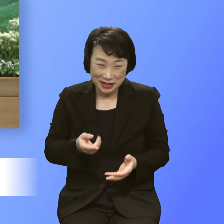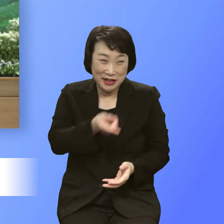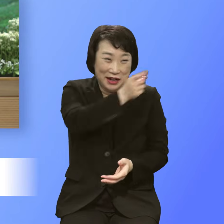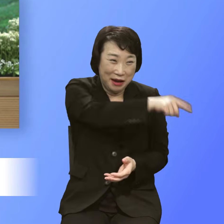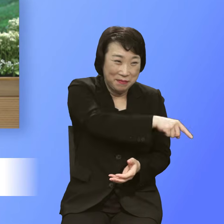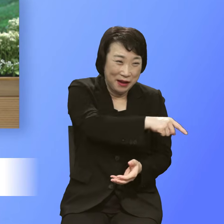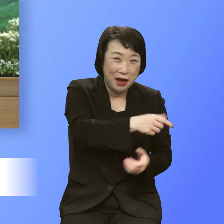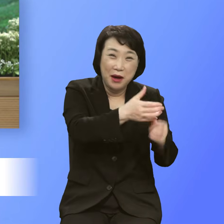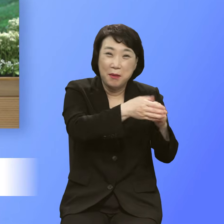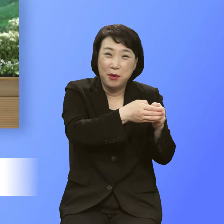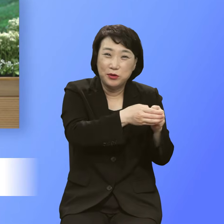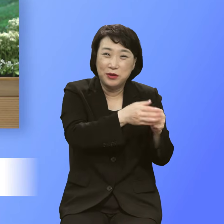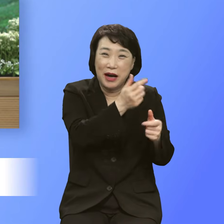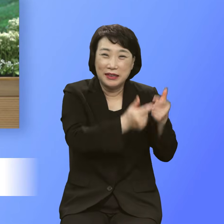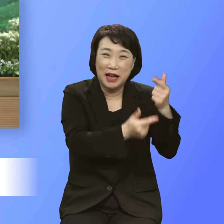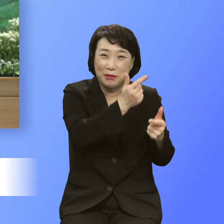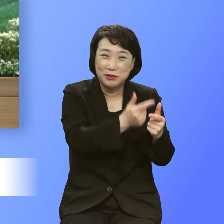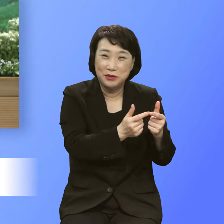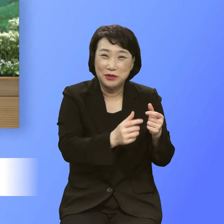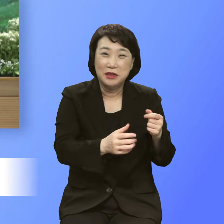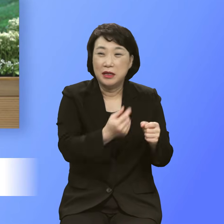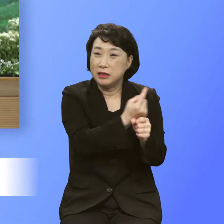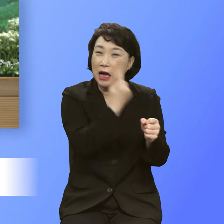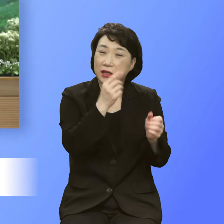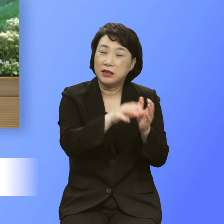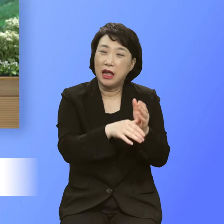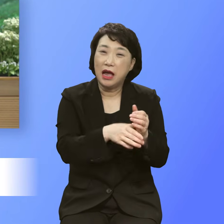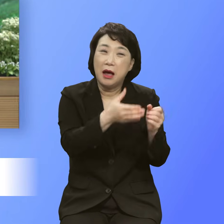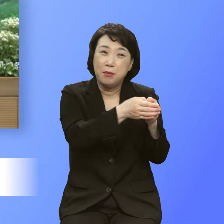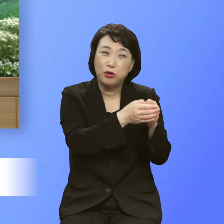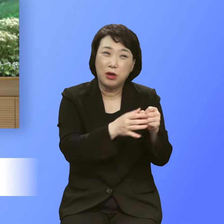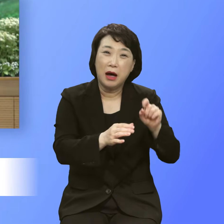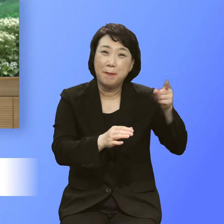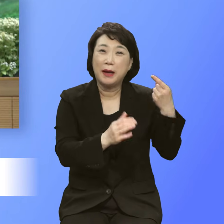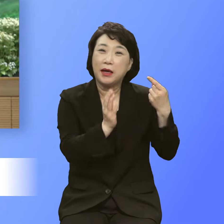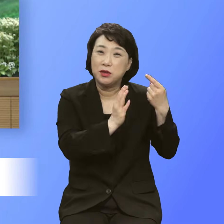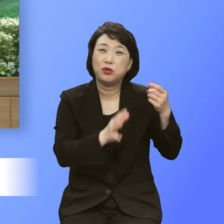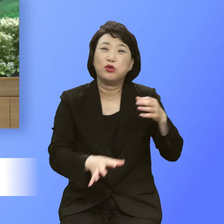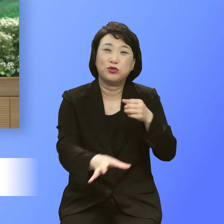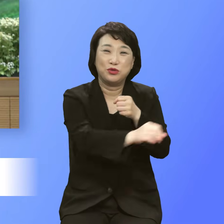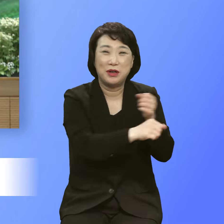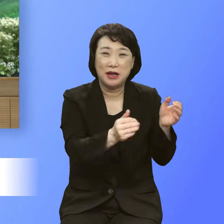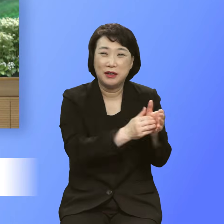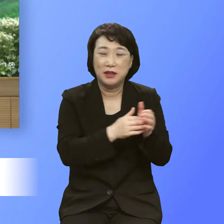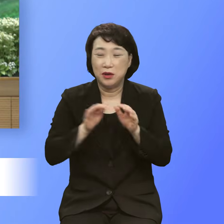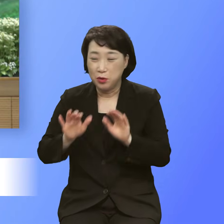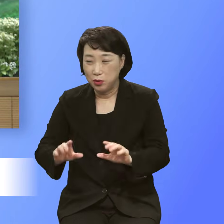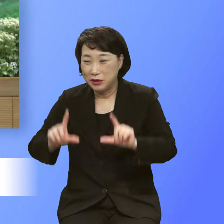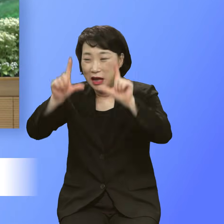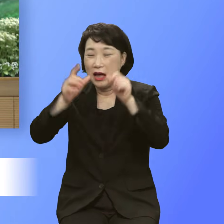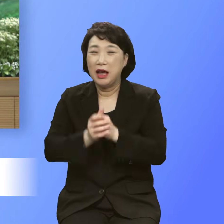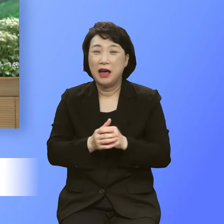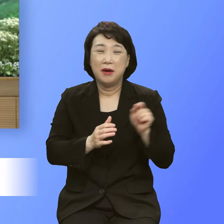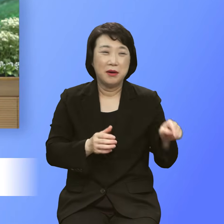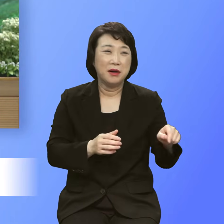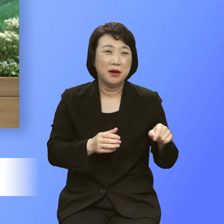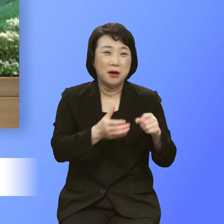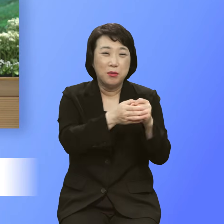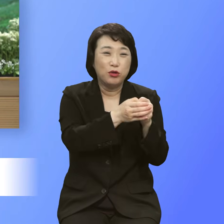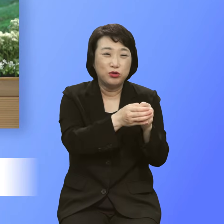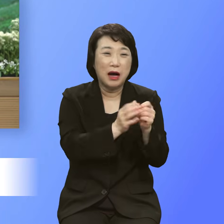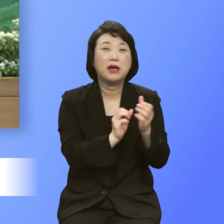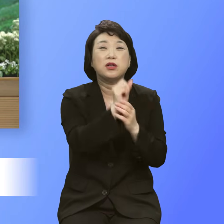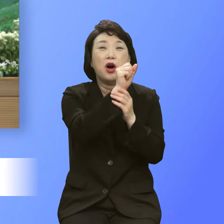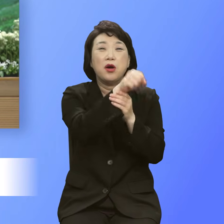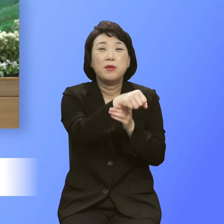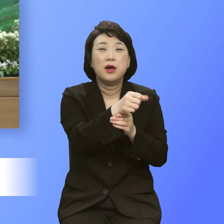땄어요. 이만한 복숭아를 땄어요. 금년은 얼만큼 열렸냐? 복숭아가 살고 마는데